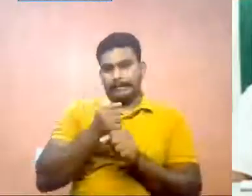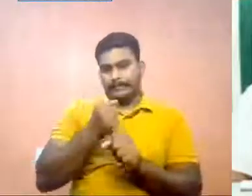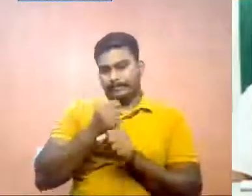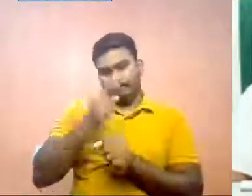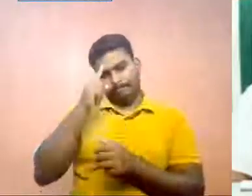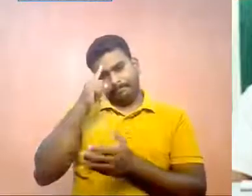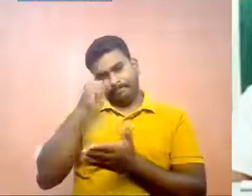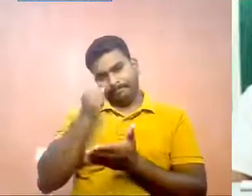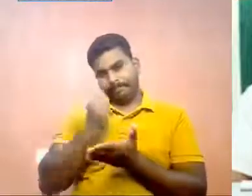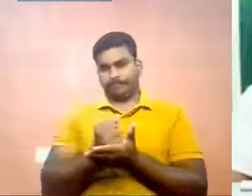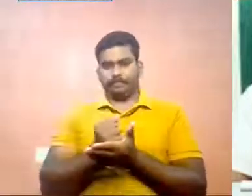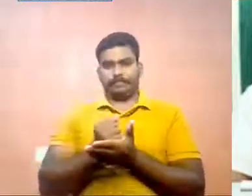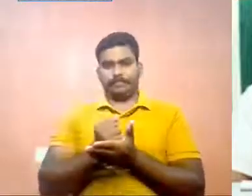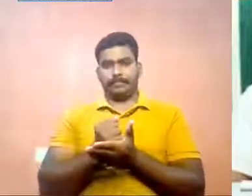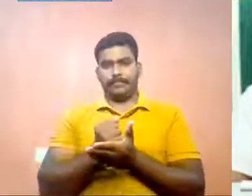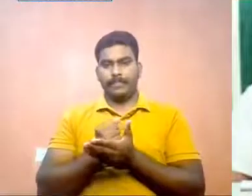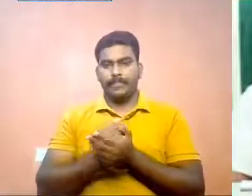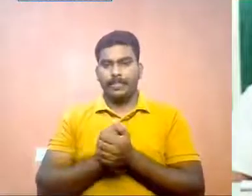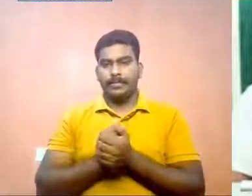ഇക്കാര്യത്തിൽ